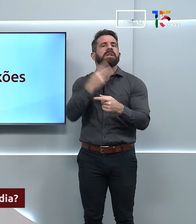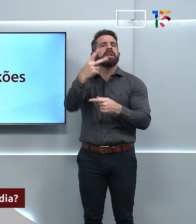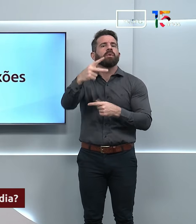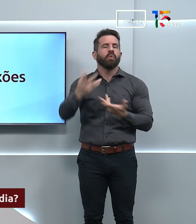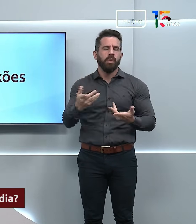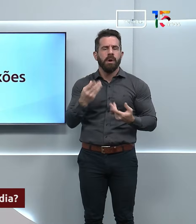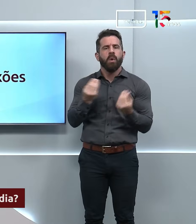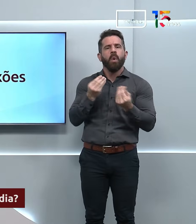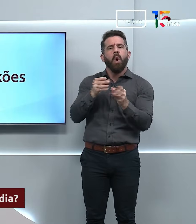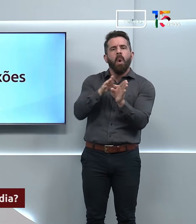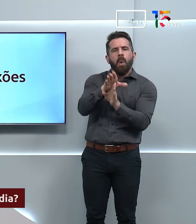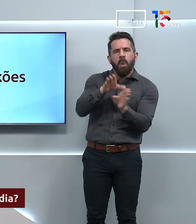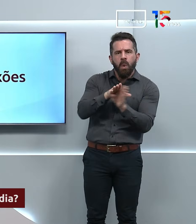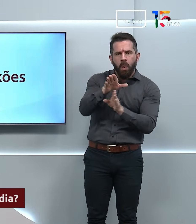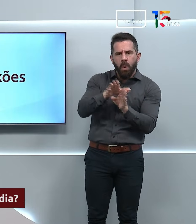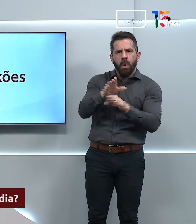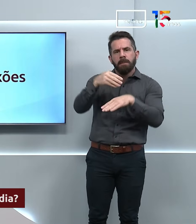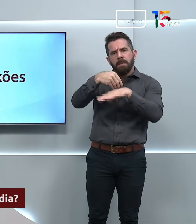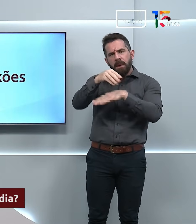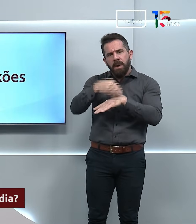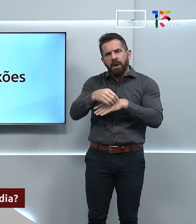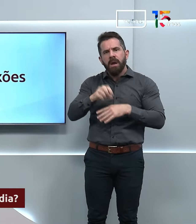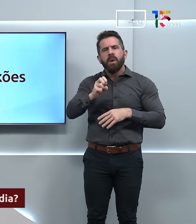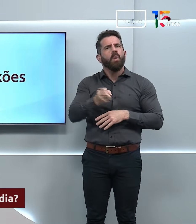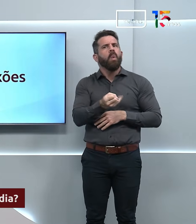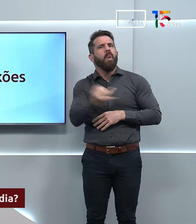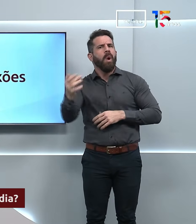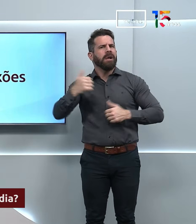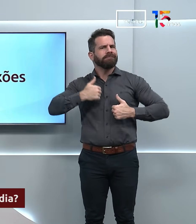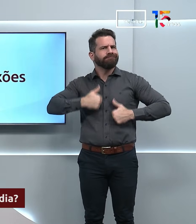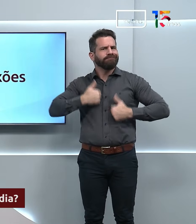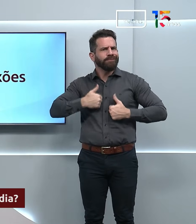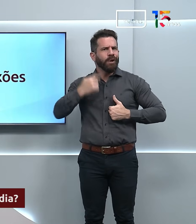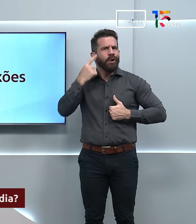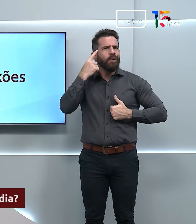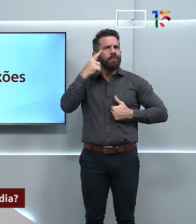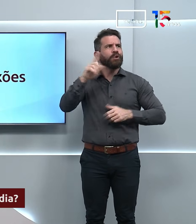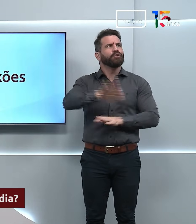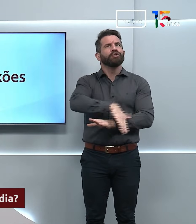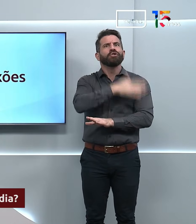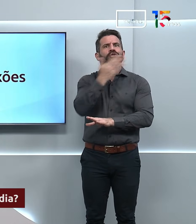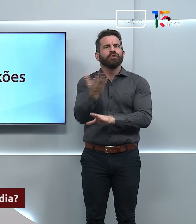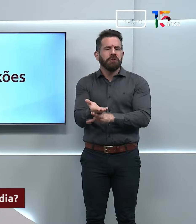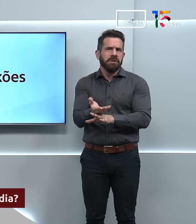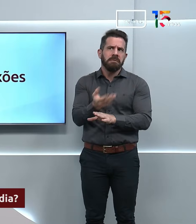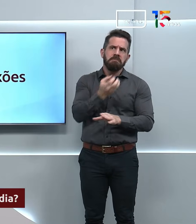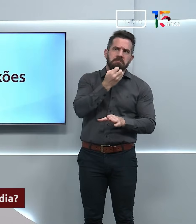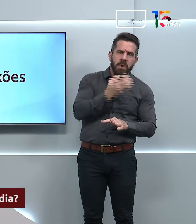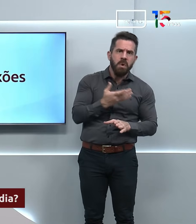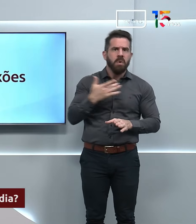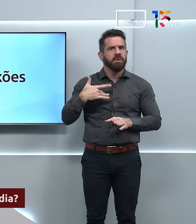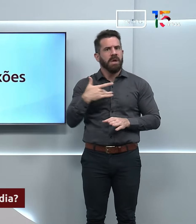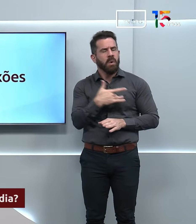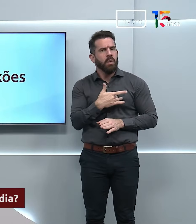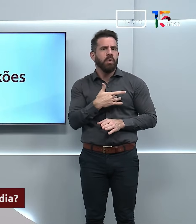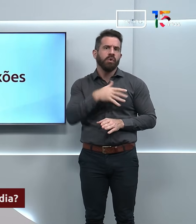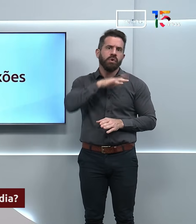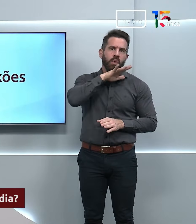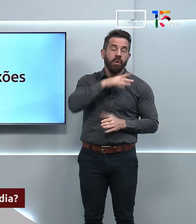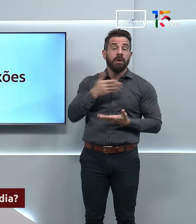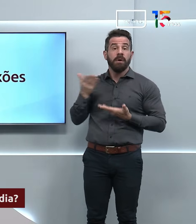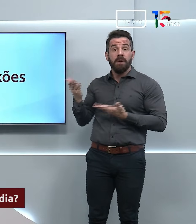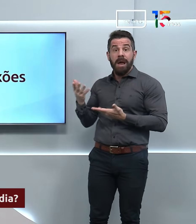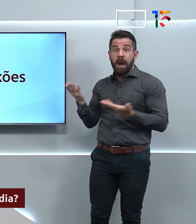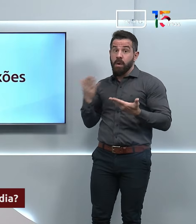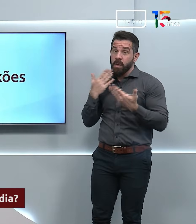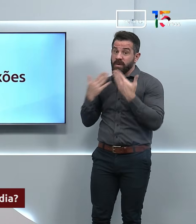cuidados, e quantos banhos diários são considerados saudáveis, nós vamos conversar agora com a Paula Azevedo, que é dermatologista e vai aparecer aqui